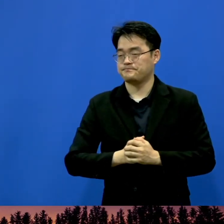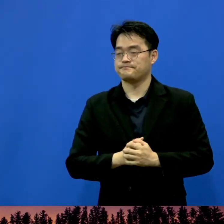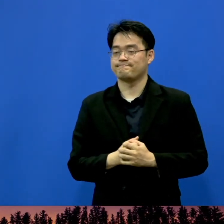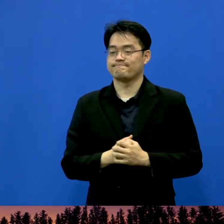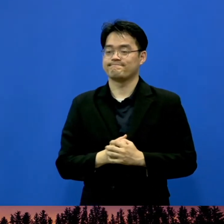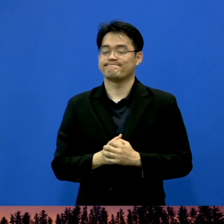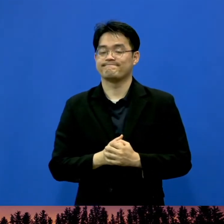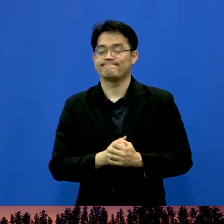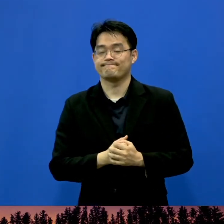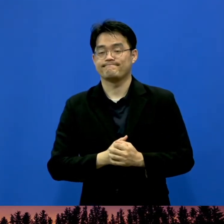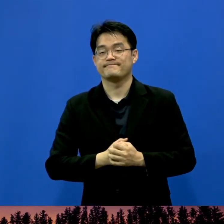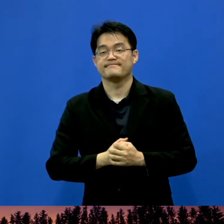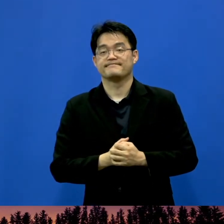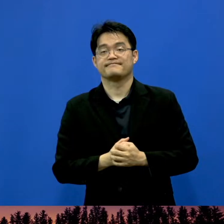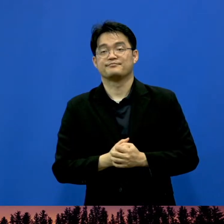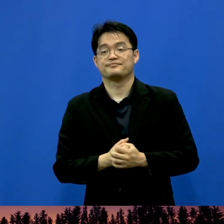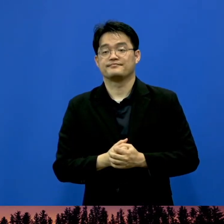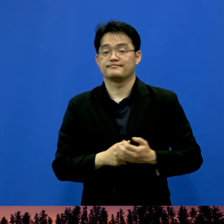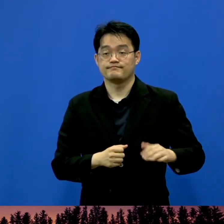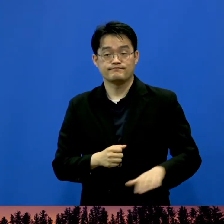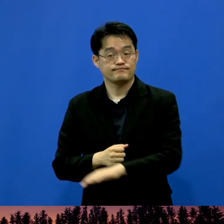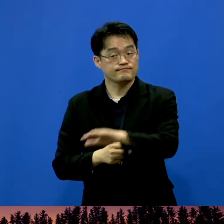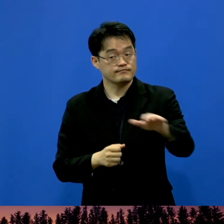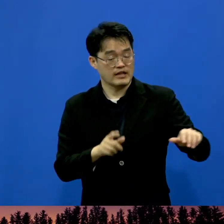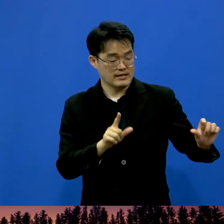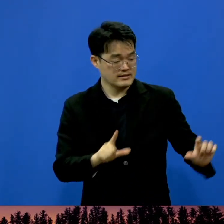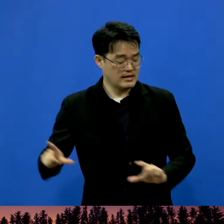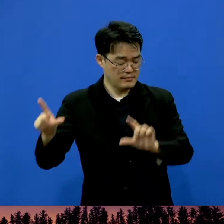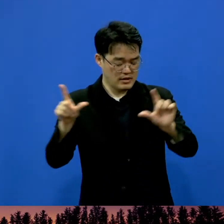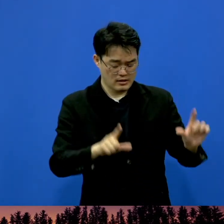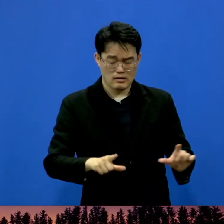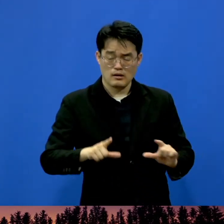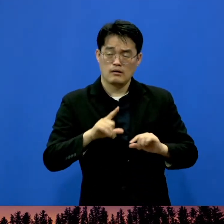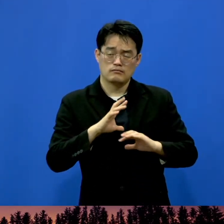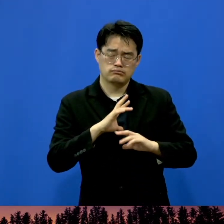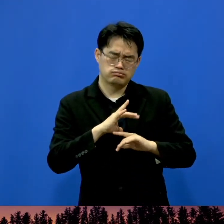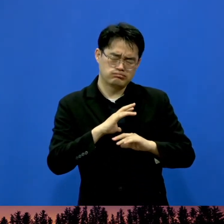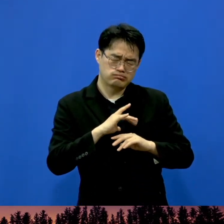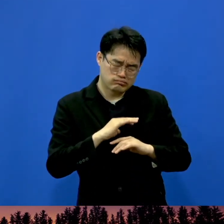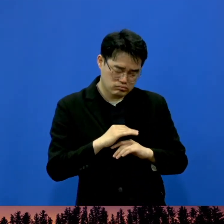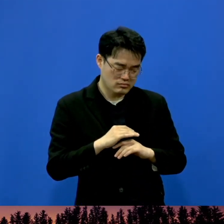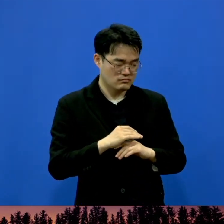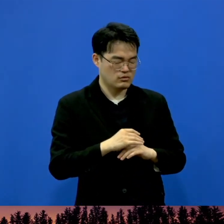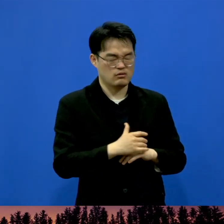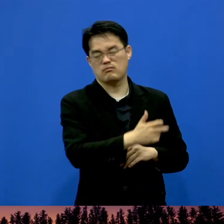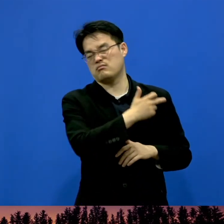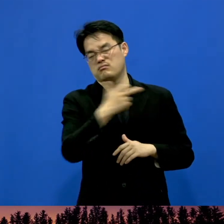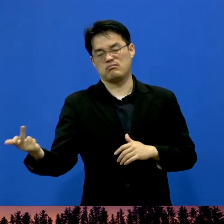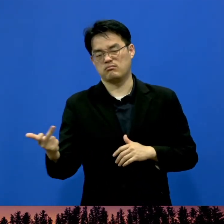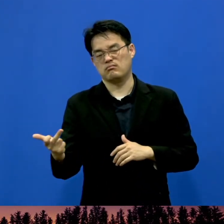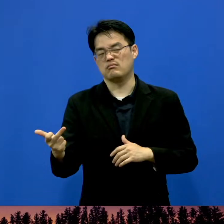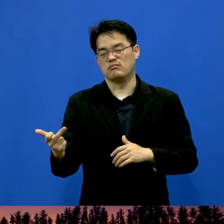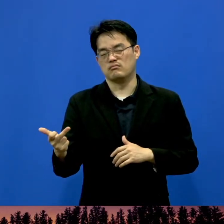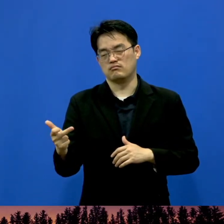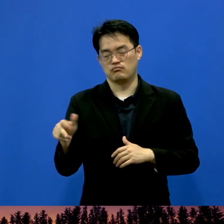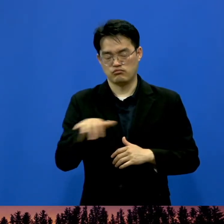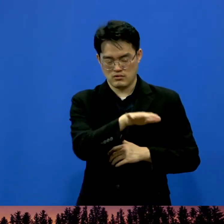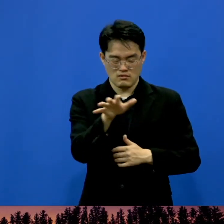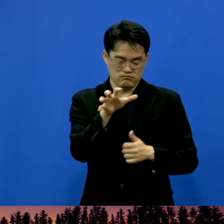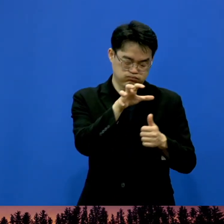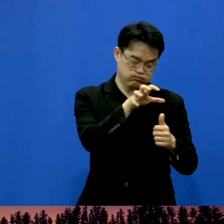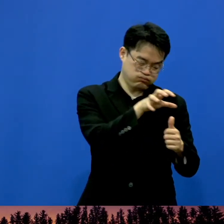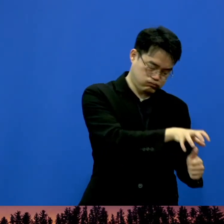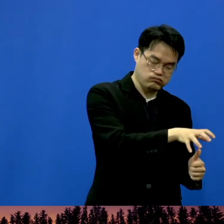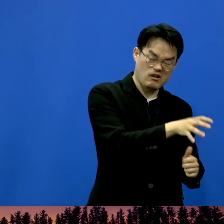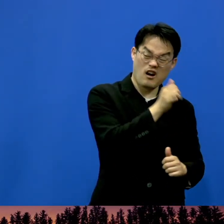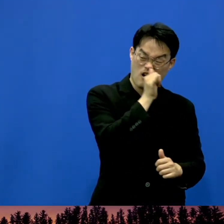예. 자, 여러분, 우리 인생의 이 두려움은 작지 않은 장벽입니다. 두려움 굉장한 겁니다. 그래서